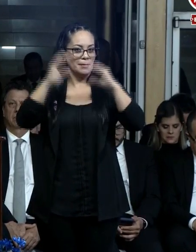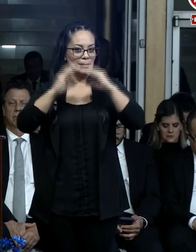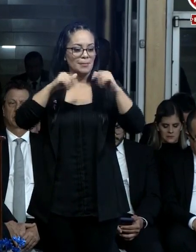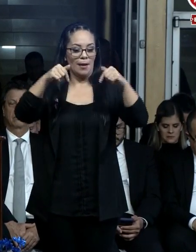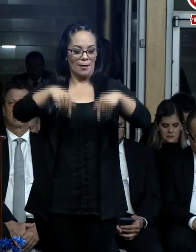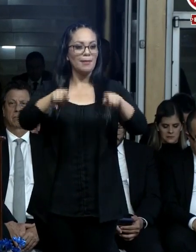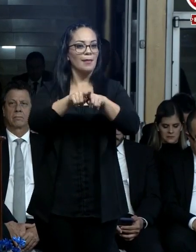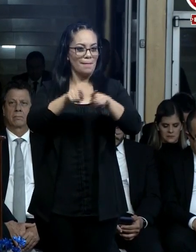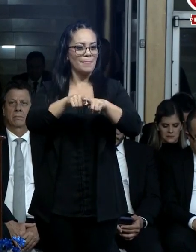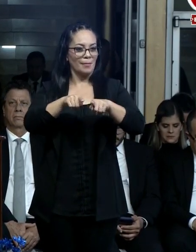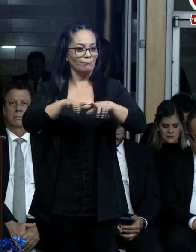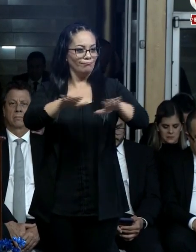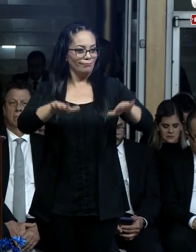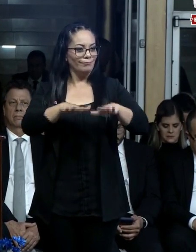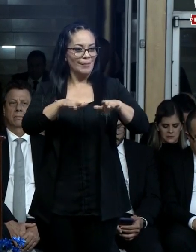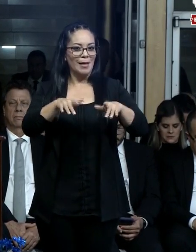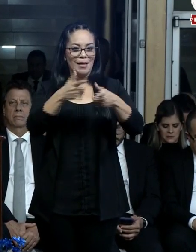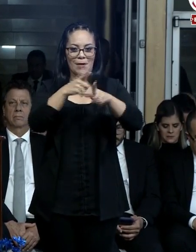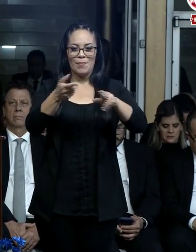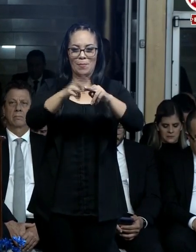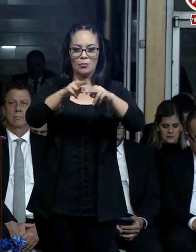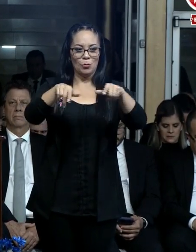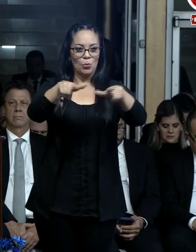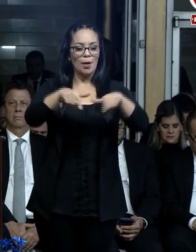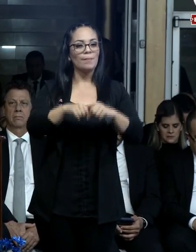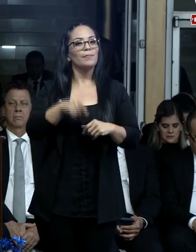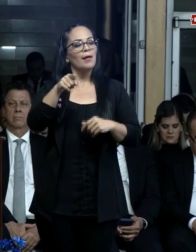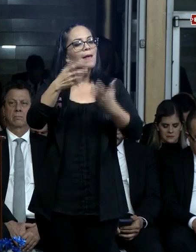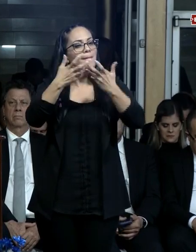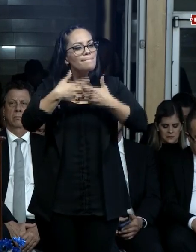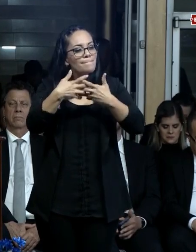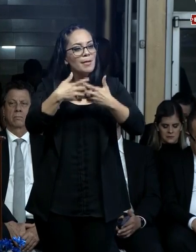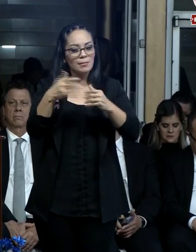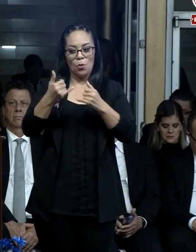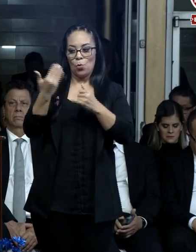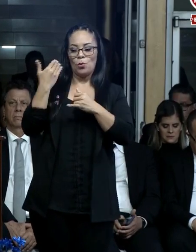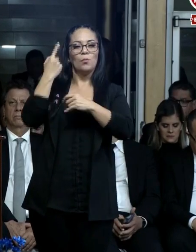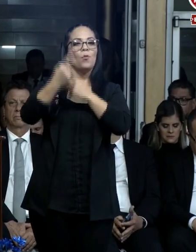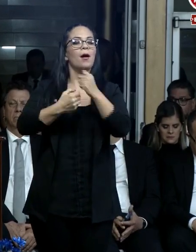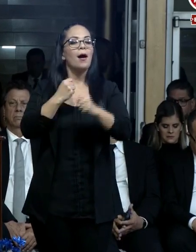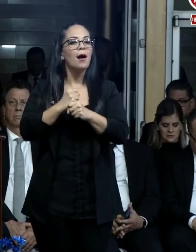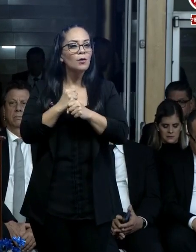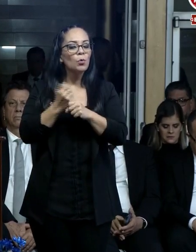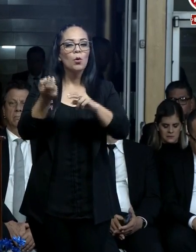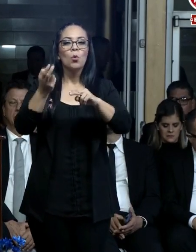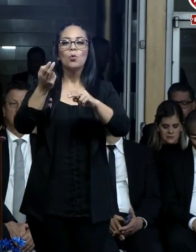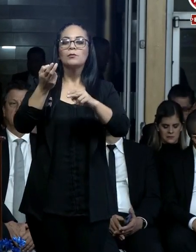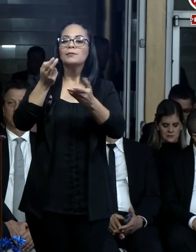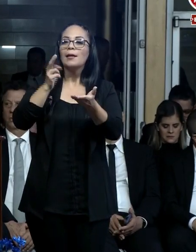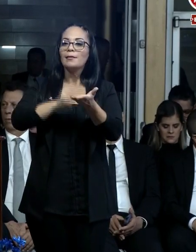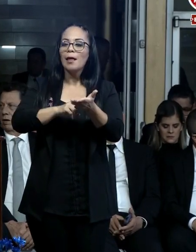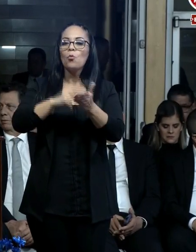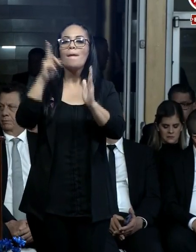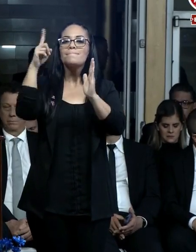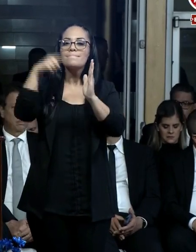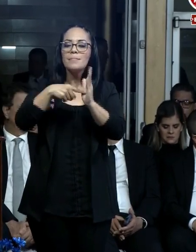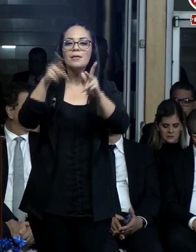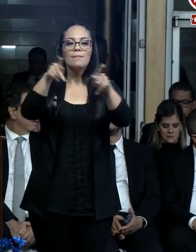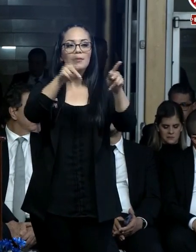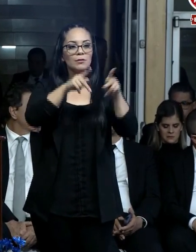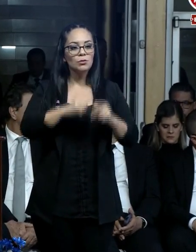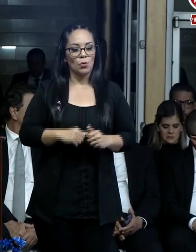esta zona franca. Esa empresa en el último año ha contratado a 1,000 personas